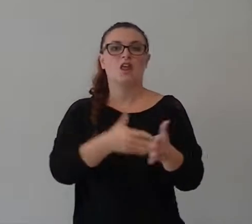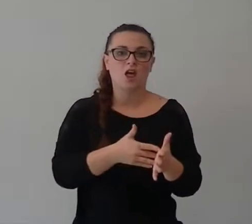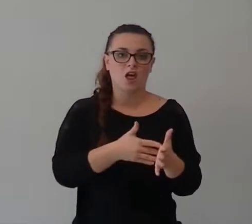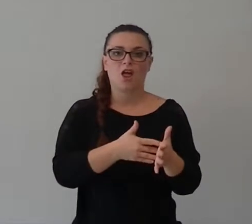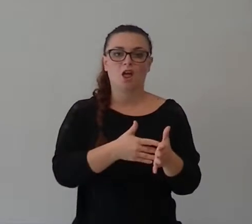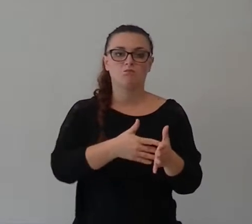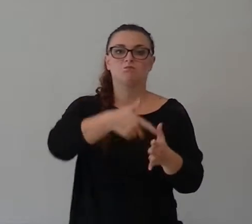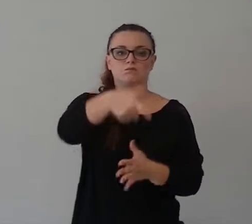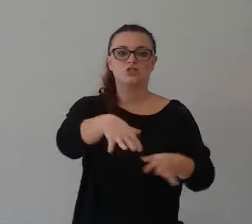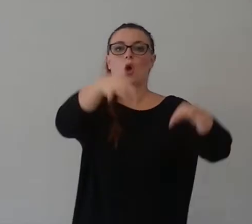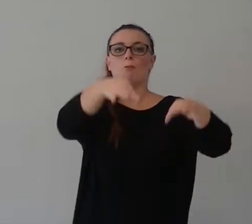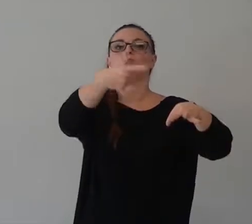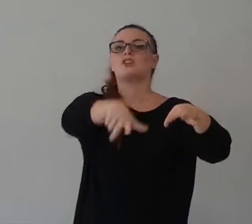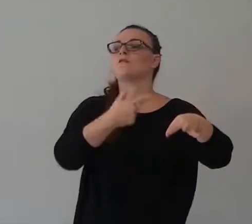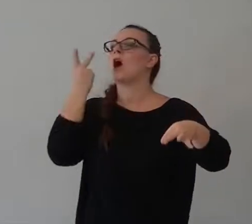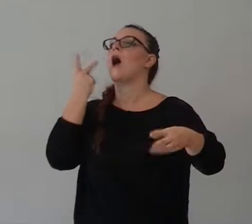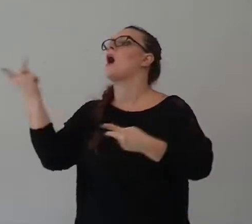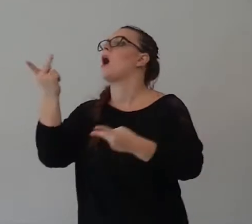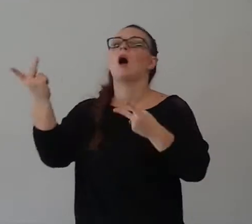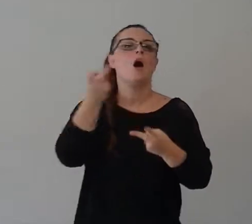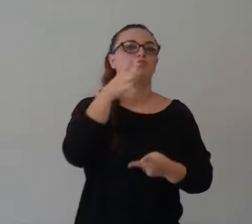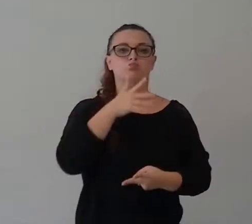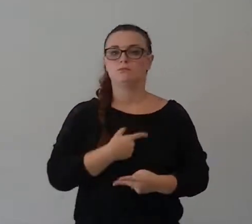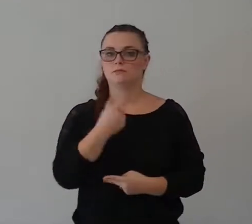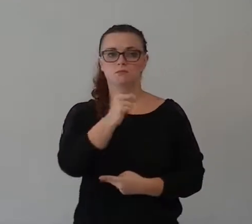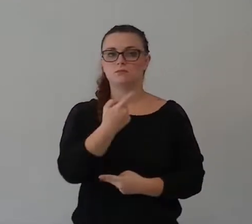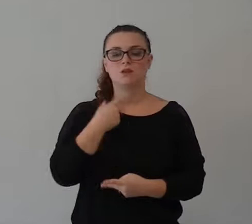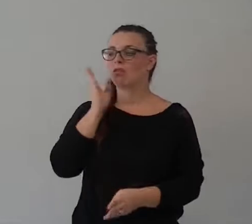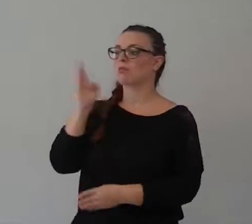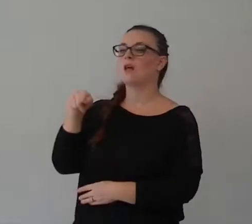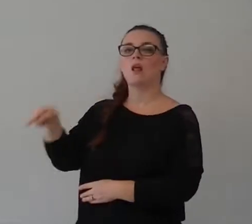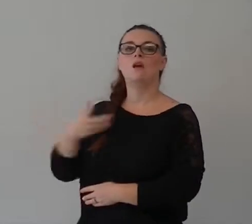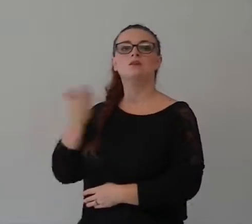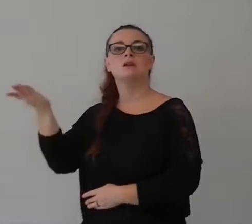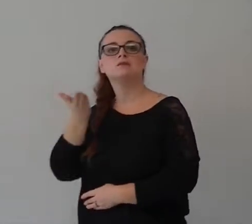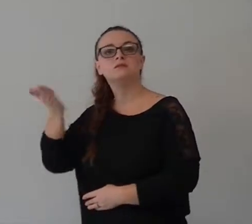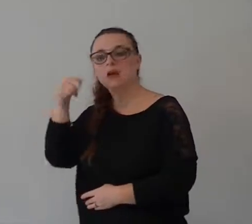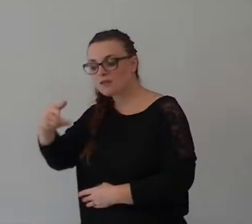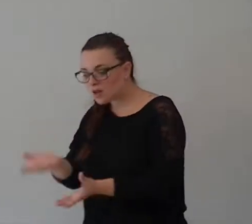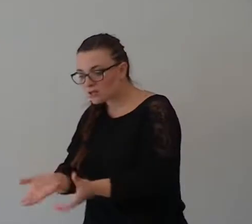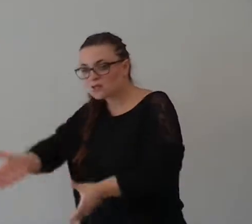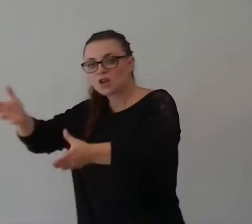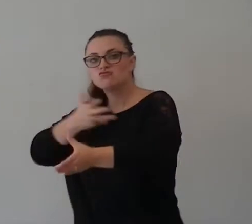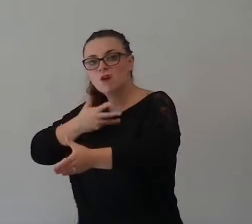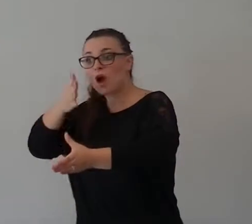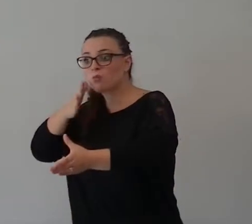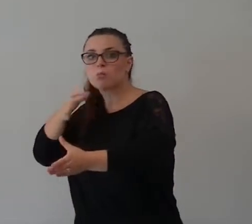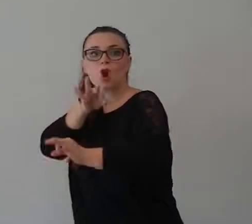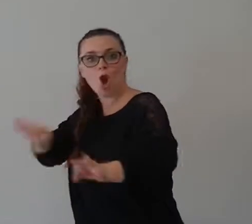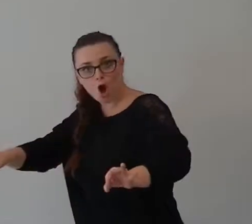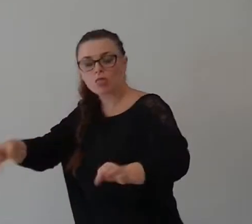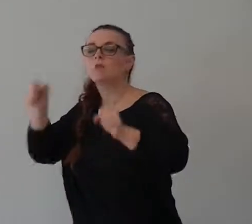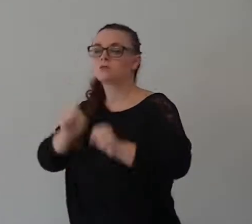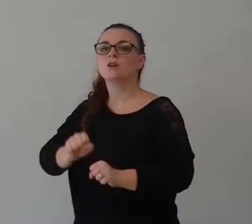per andare a cercare l'acqua, ma sarebbe andato direttamente ai secchi dove c'era l'acqua e